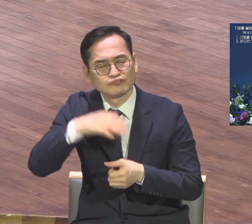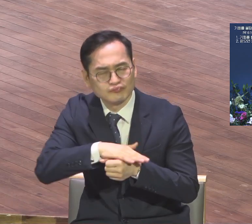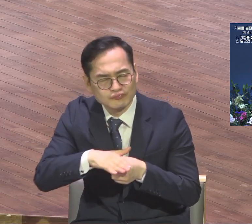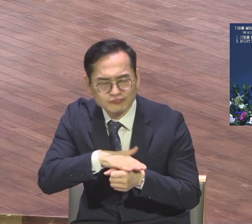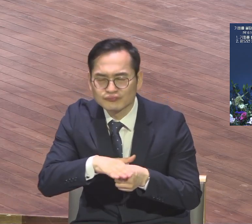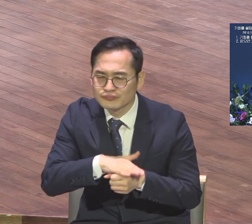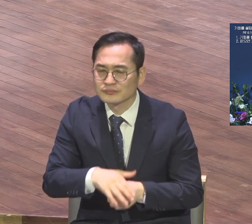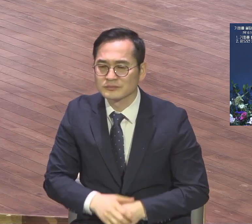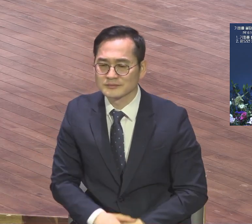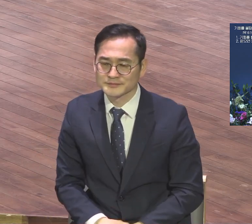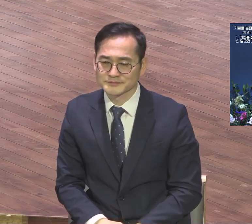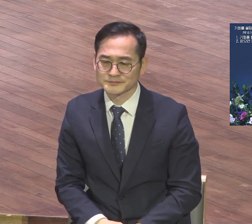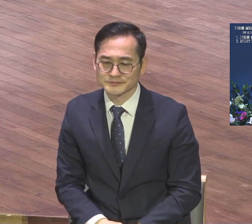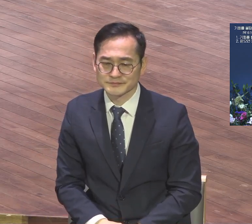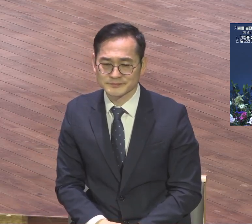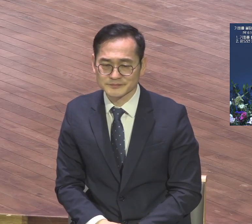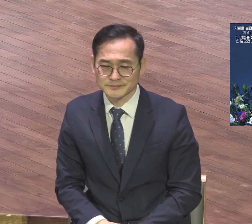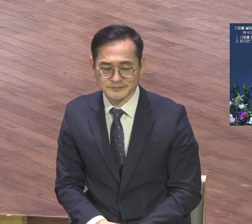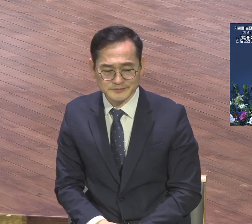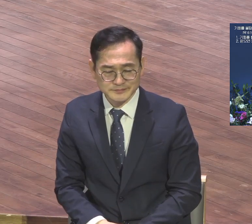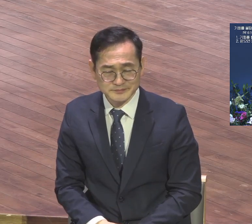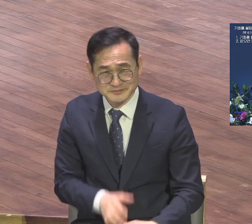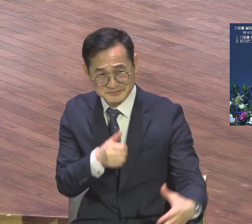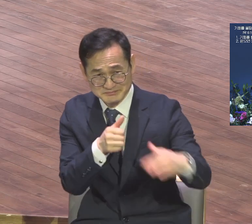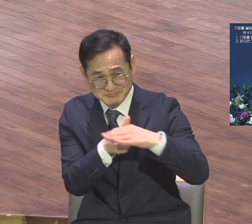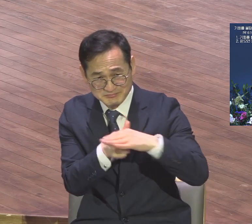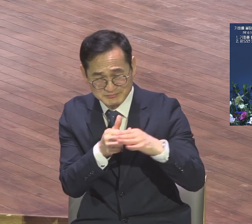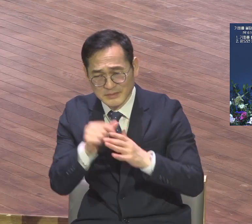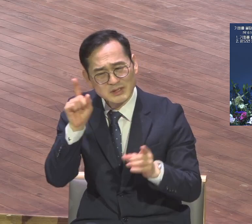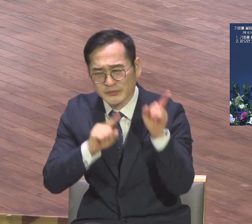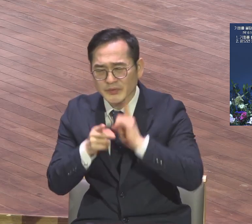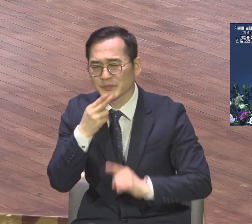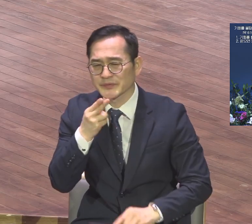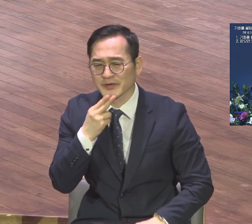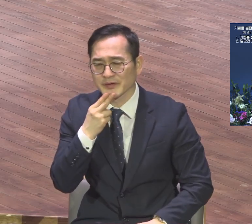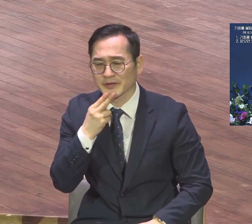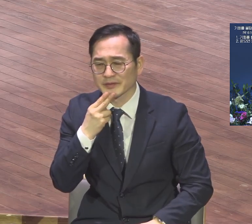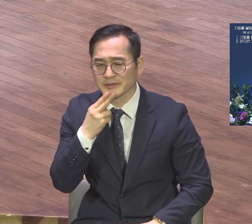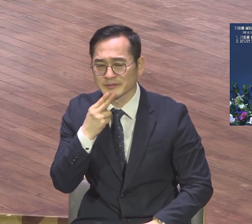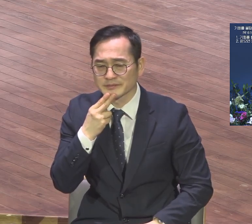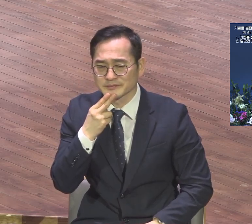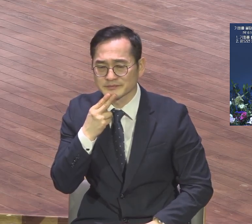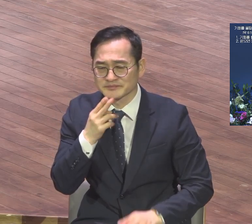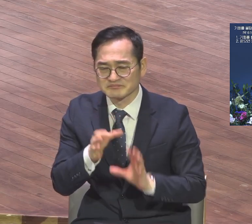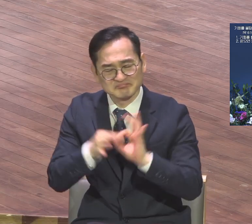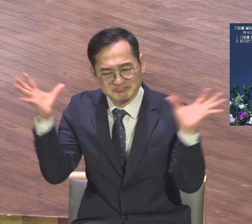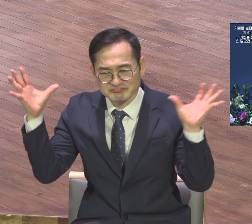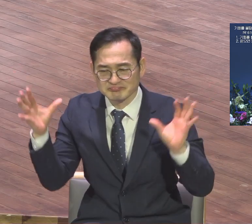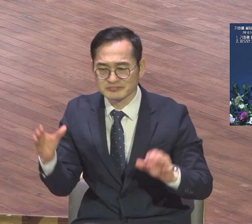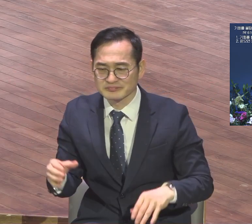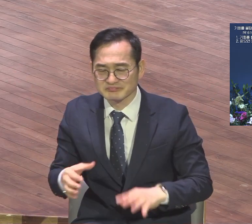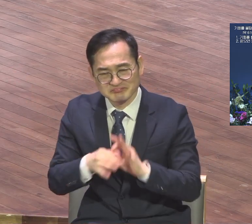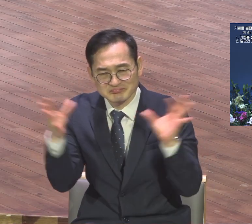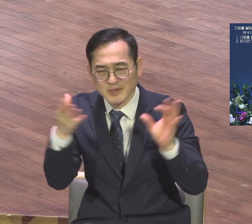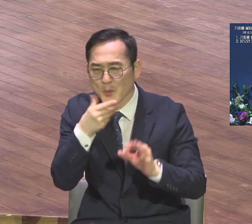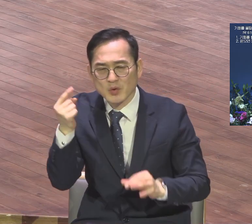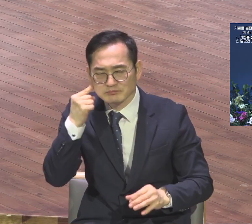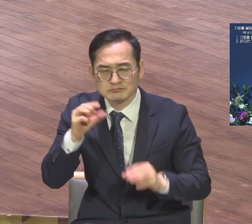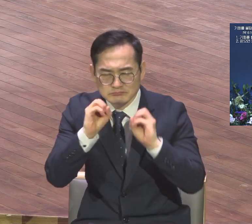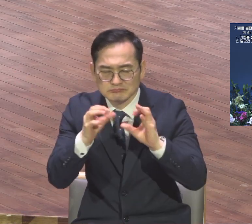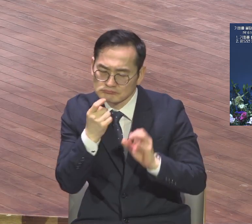그리고 예수님은 전혀 이런 상황에 개의치 않으세요. 다시 천국 복음을 전파하십니다. 이에 모든 촌에 두루